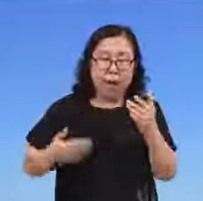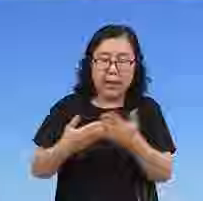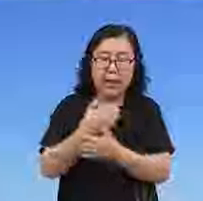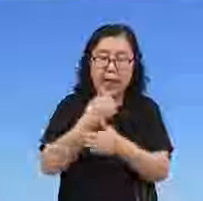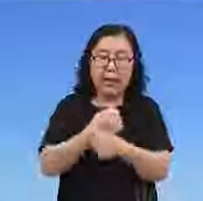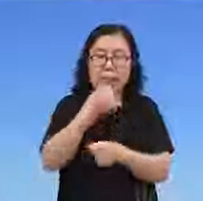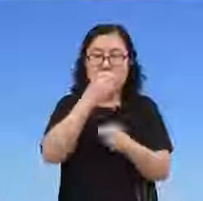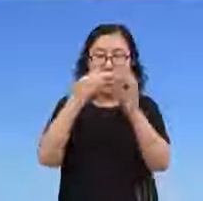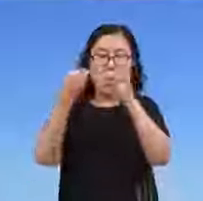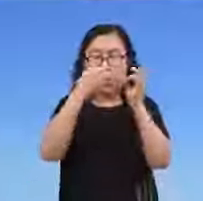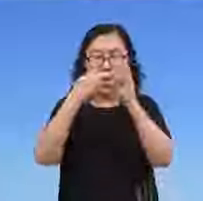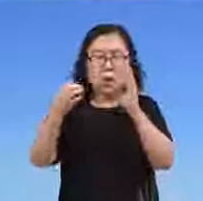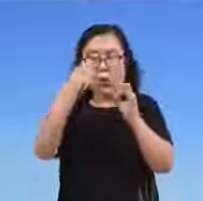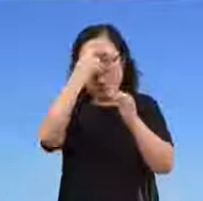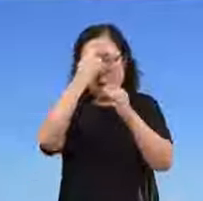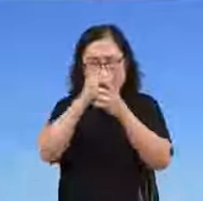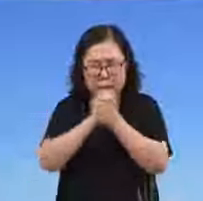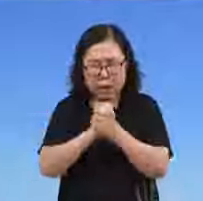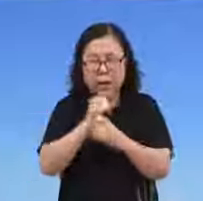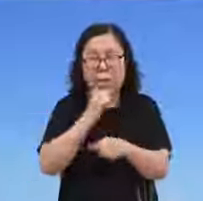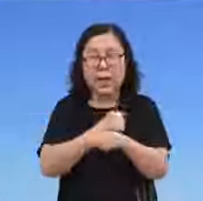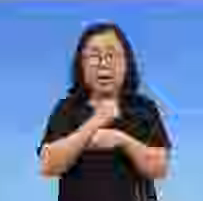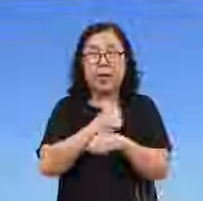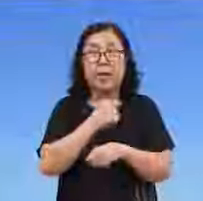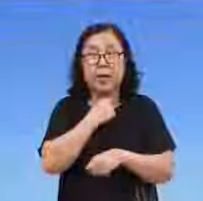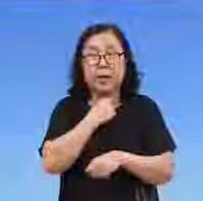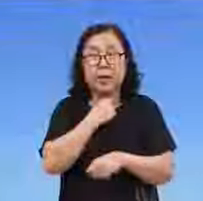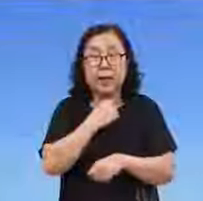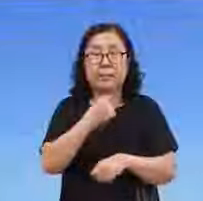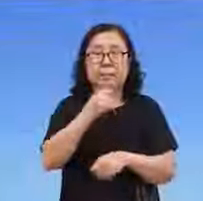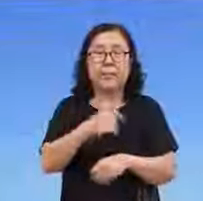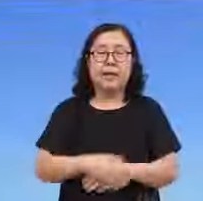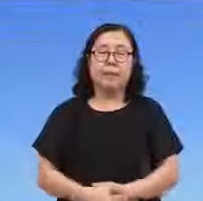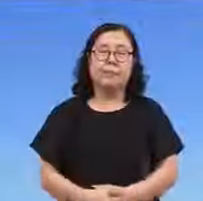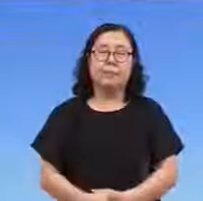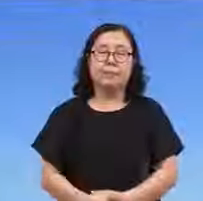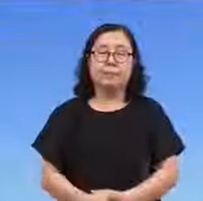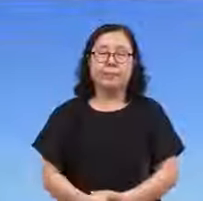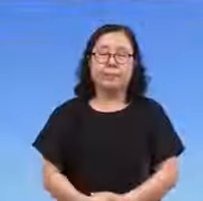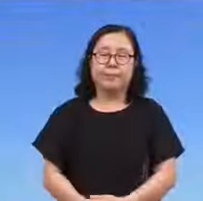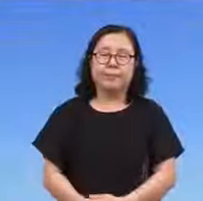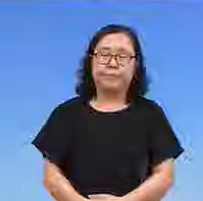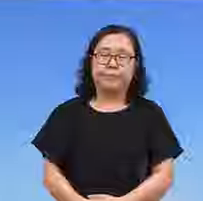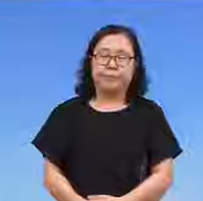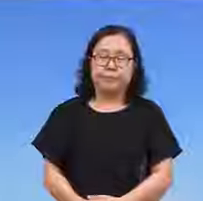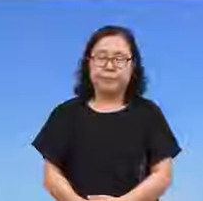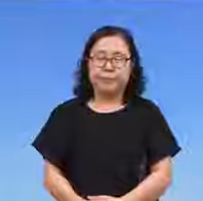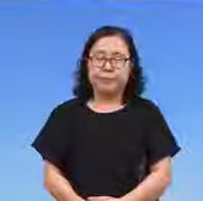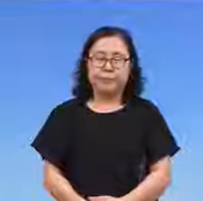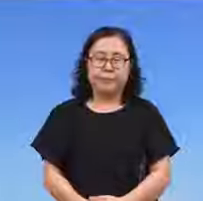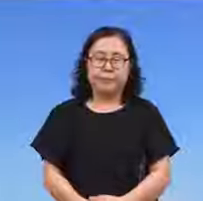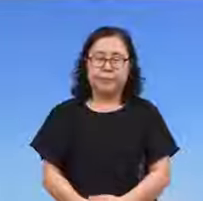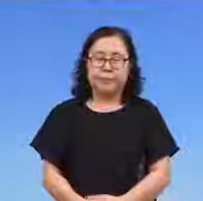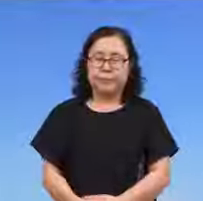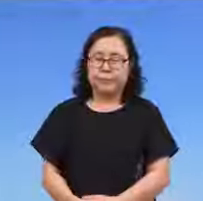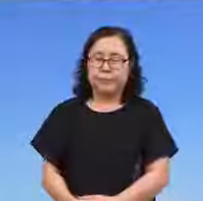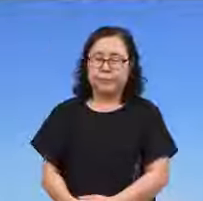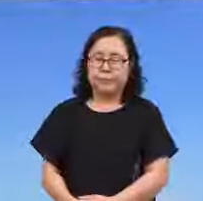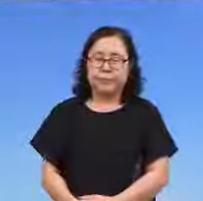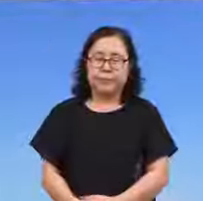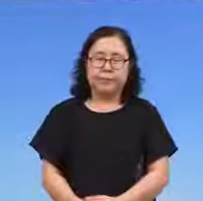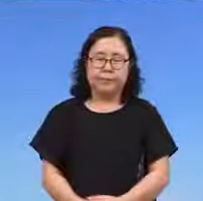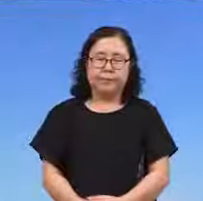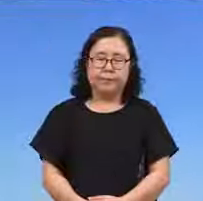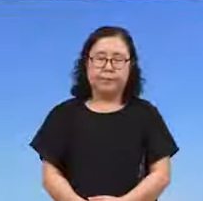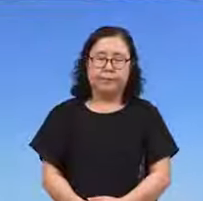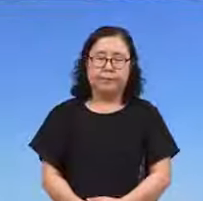가지고 회개하며 통성으로 꿈을 가지고 달려가기 원합니다. 같이 한 목소리로 기도하시겠습니다. 살아계신 하나님 아버지,